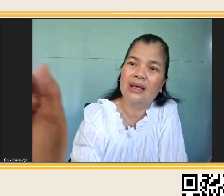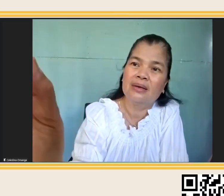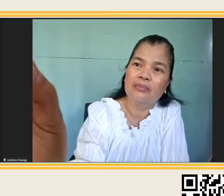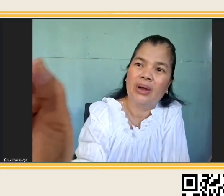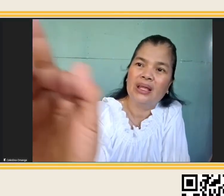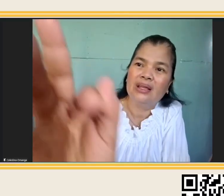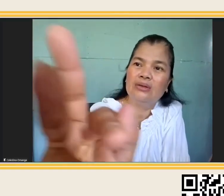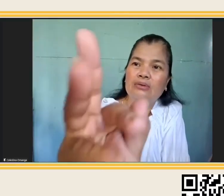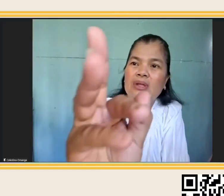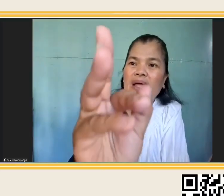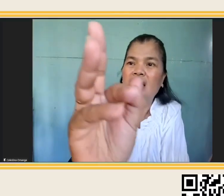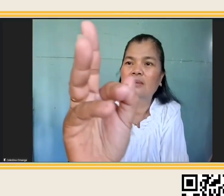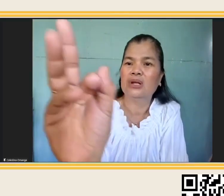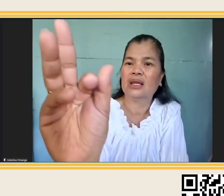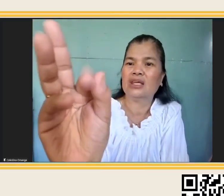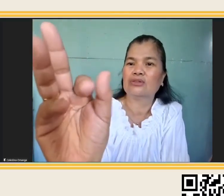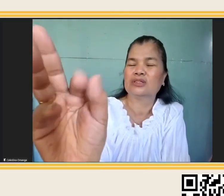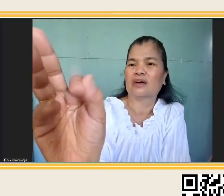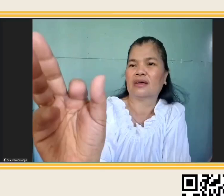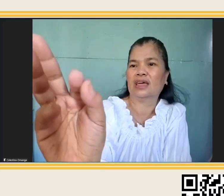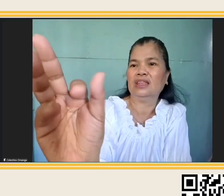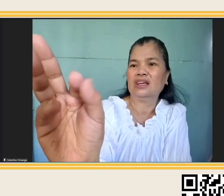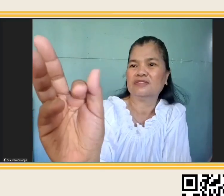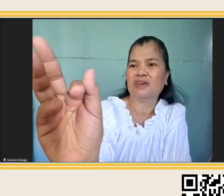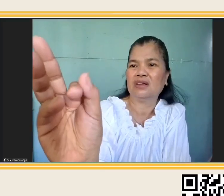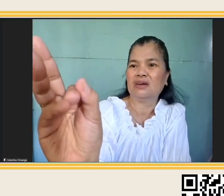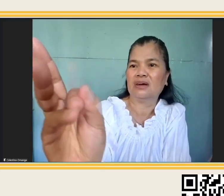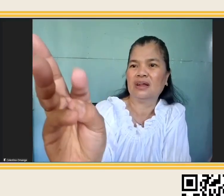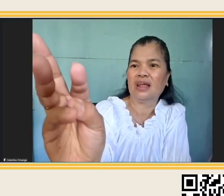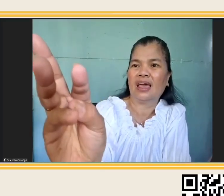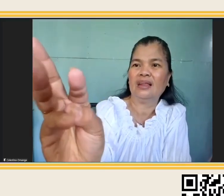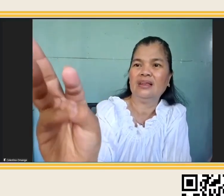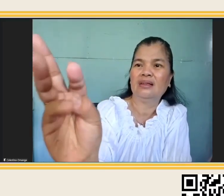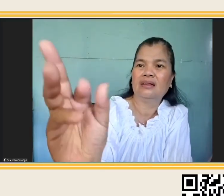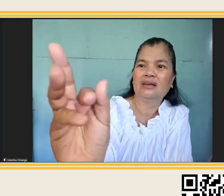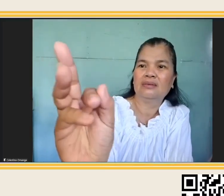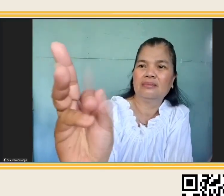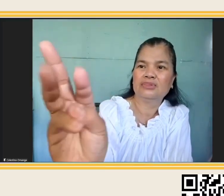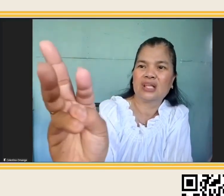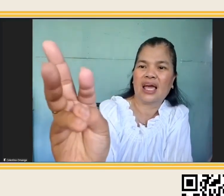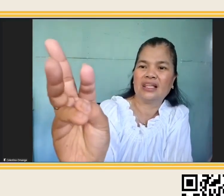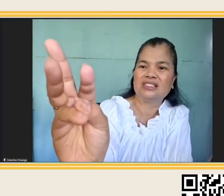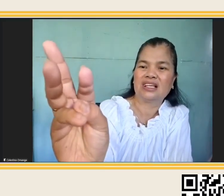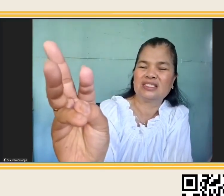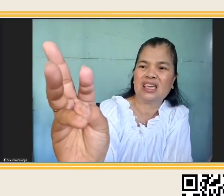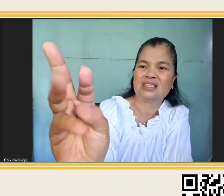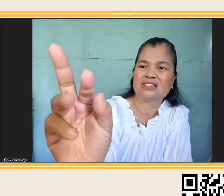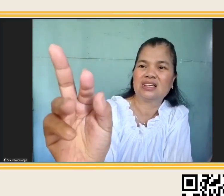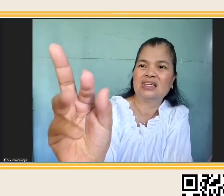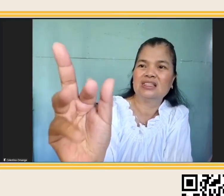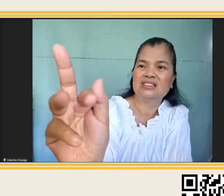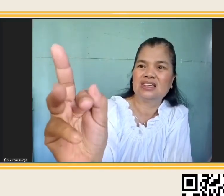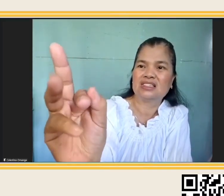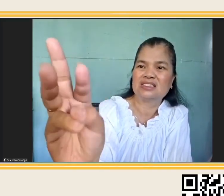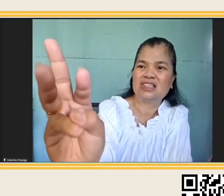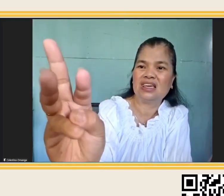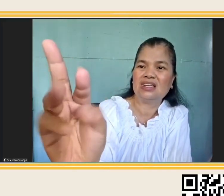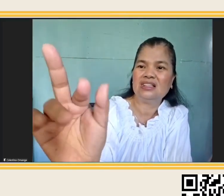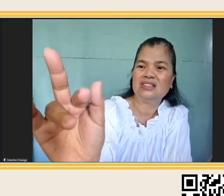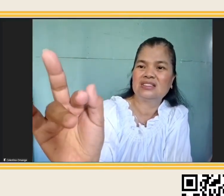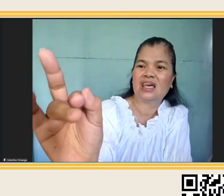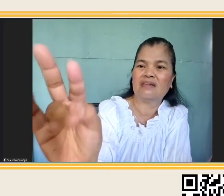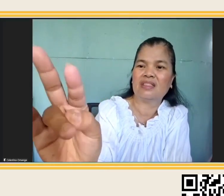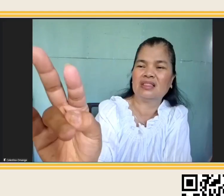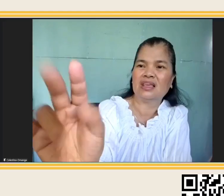tayo. Pwedeng dadaan mo na dito sa index finger, then slide sa 6.